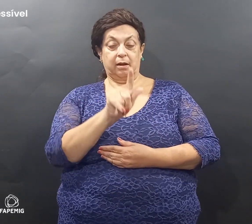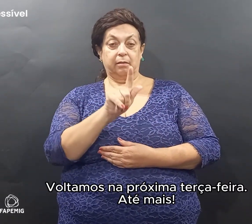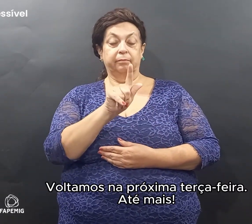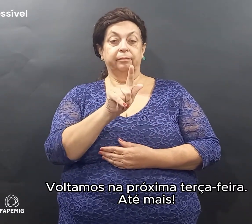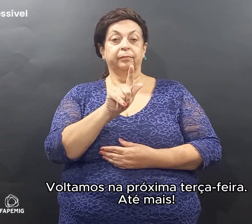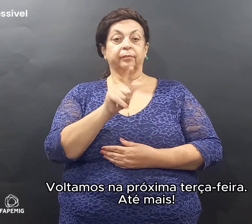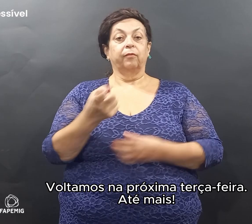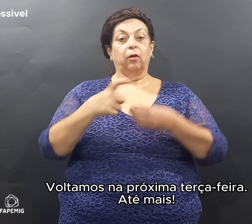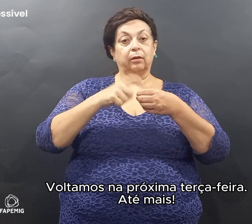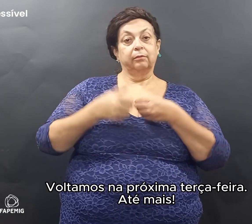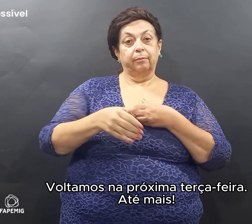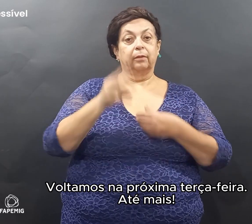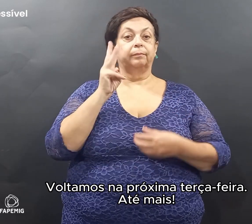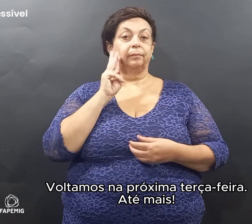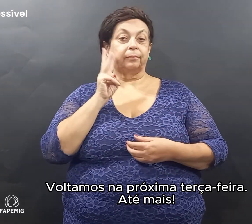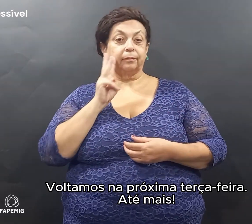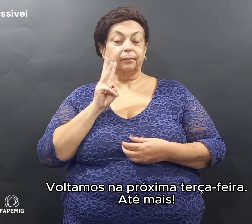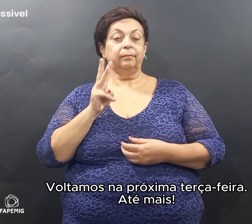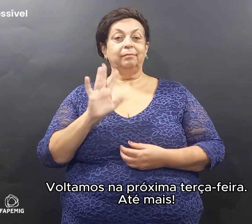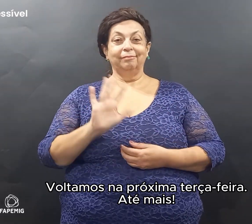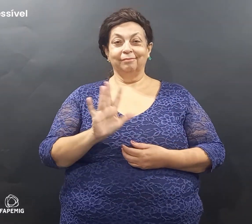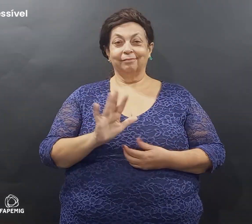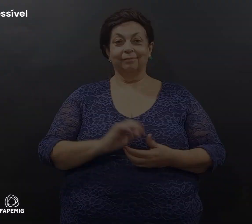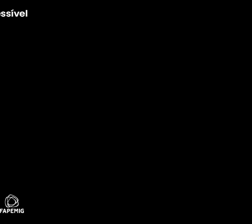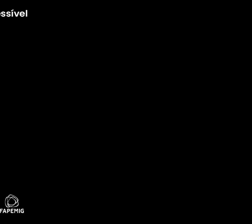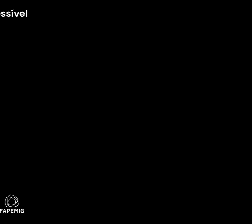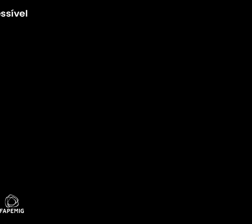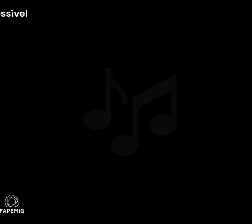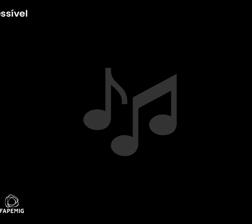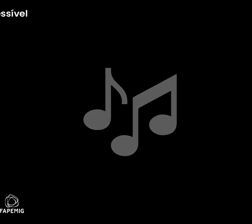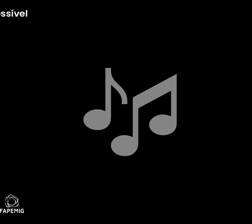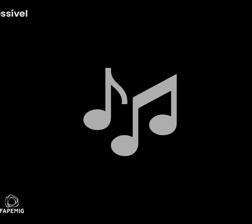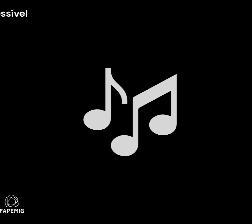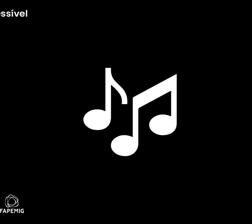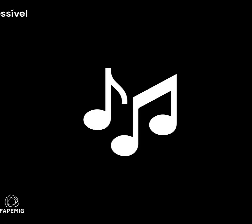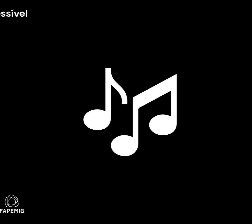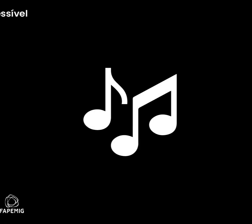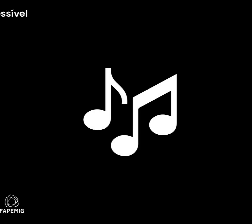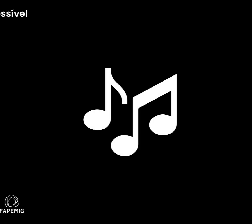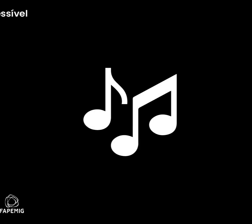Voltamos na próxima terça-feira. Até mais!